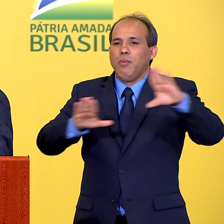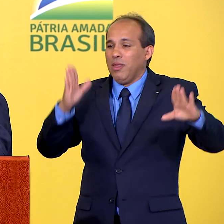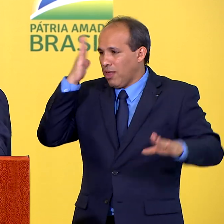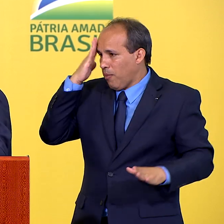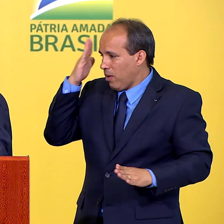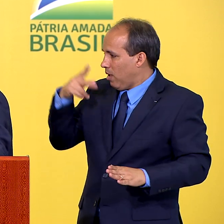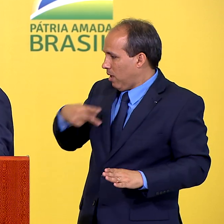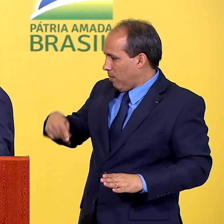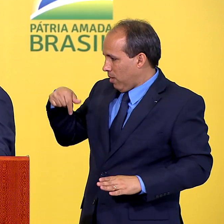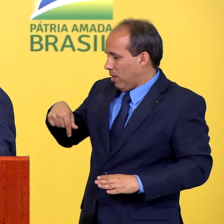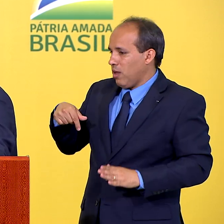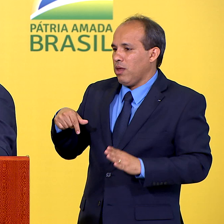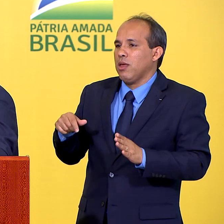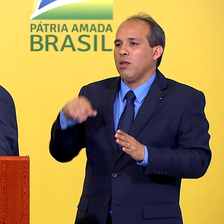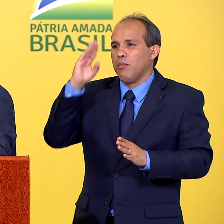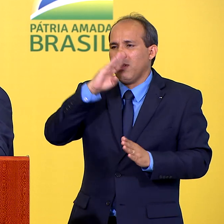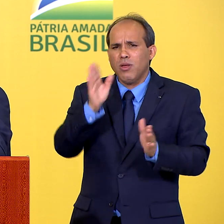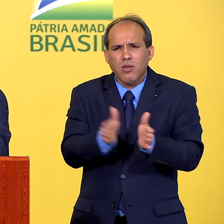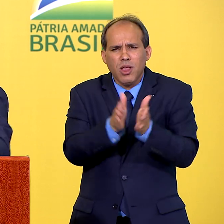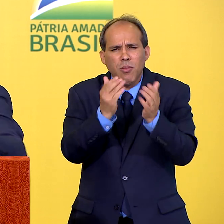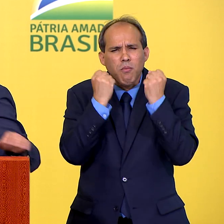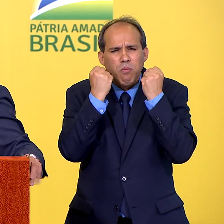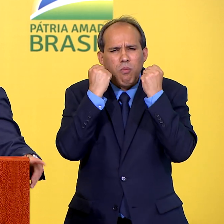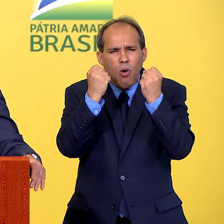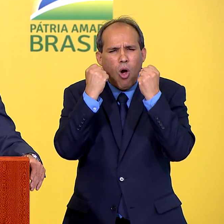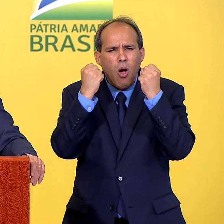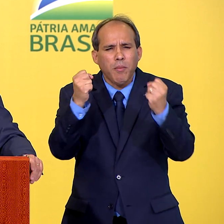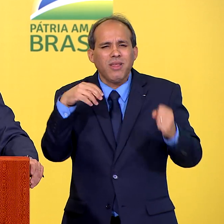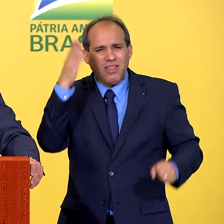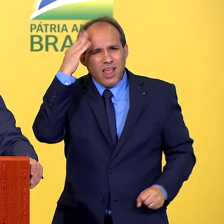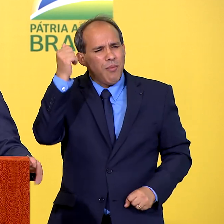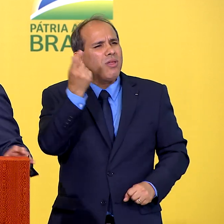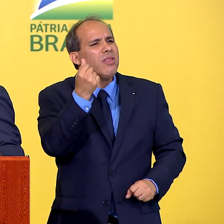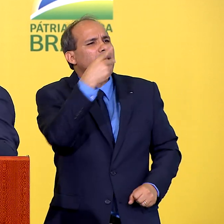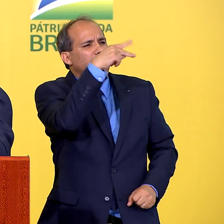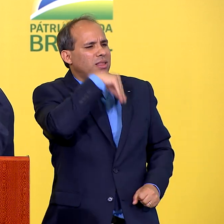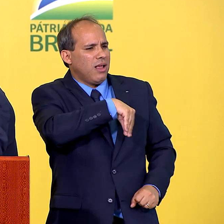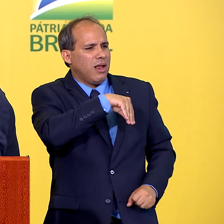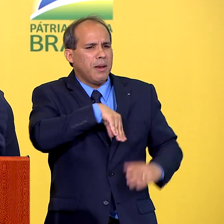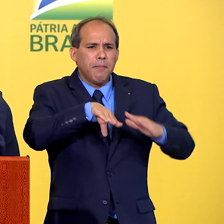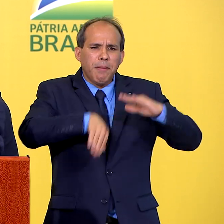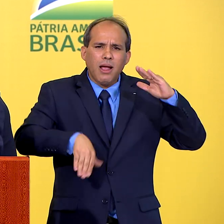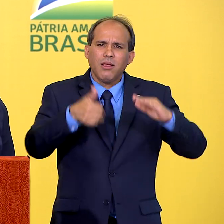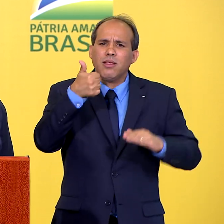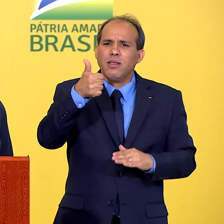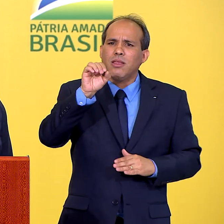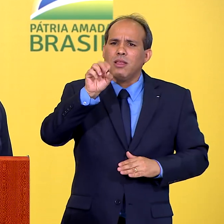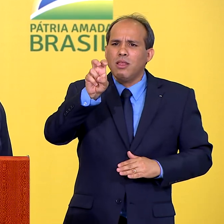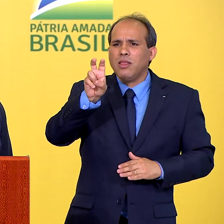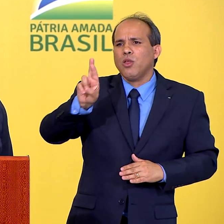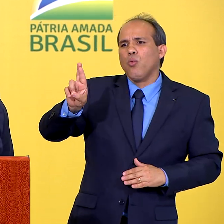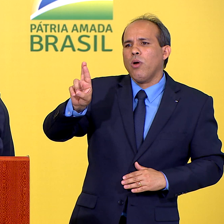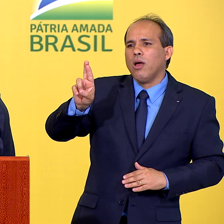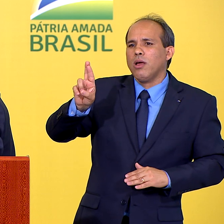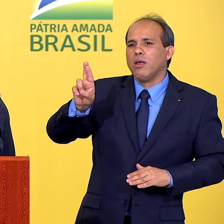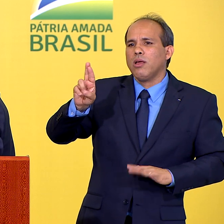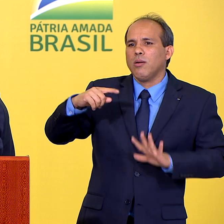extrema pobreza no Brasil são famílias que têm como renda per capita menos de R$ 105 por